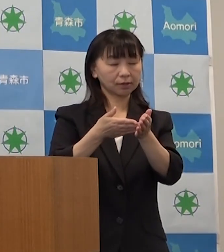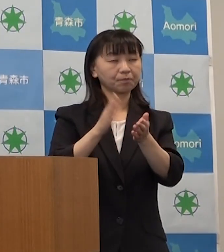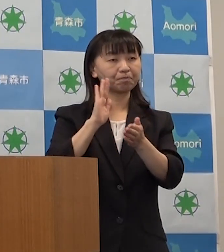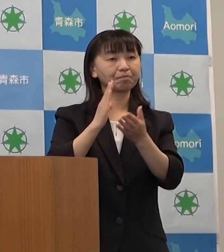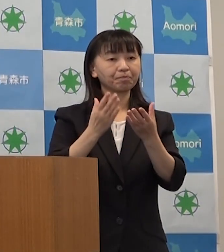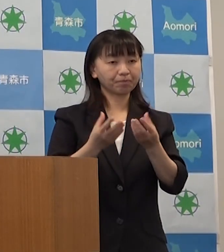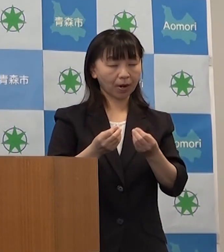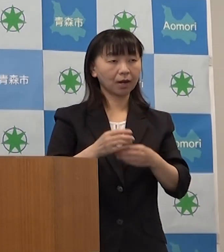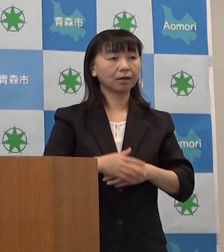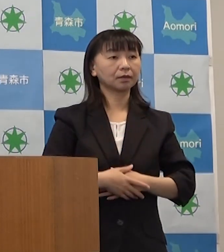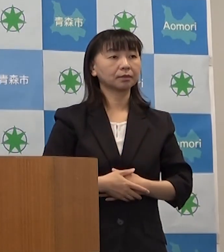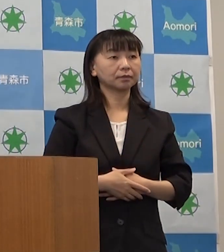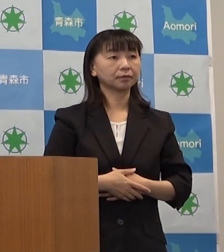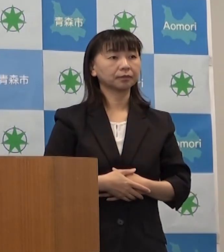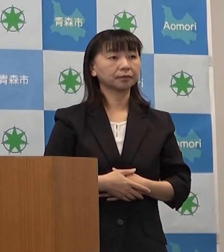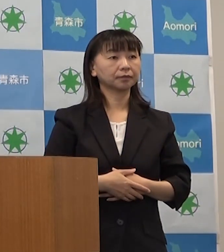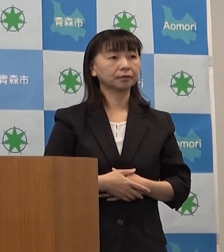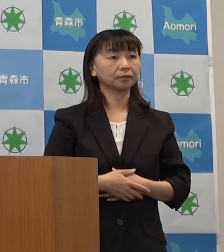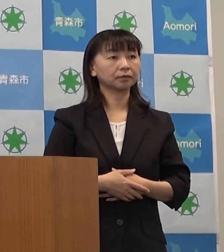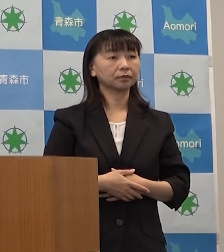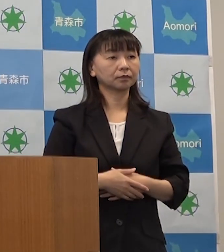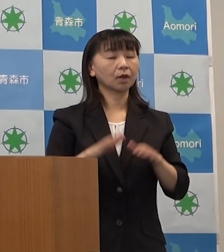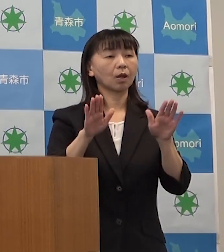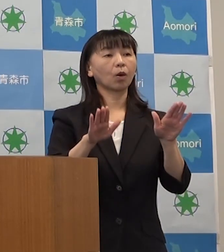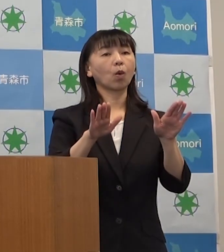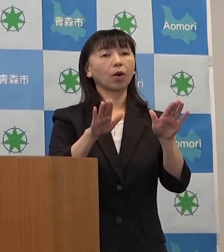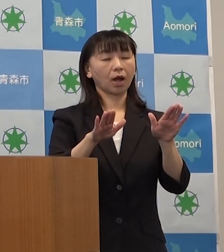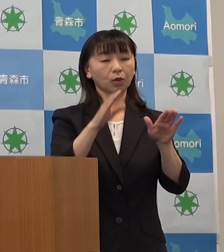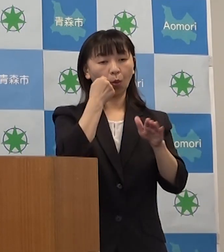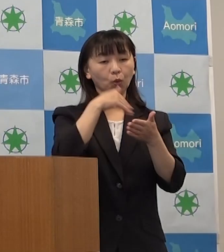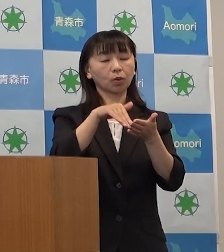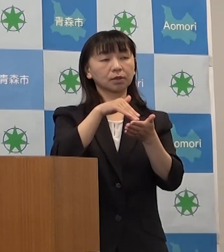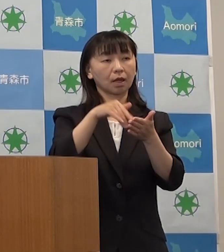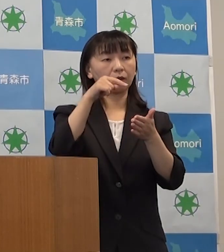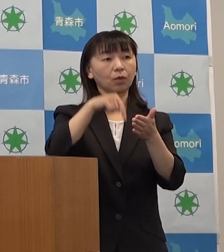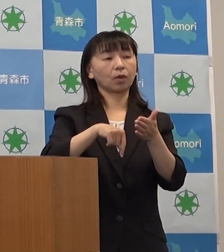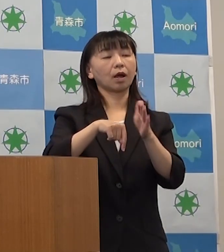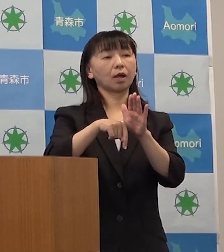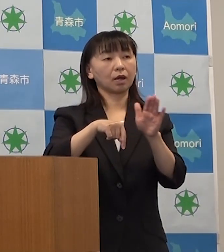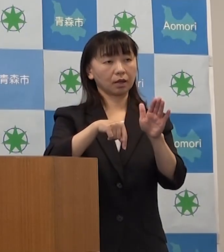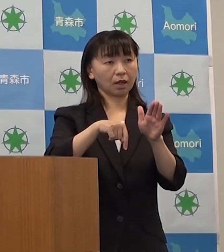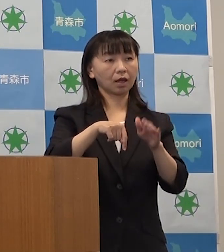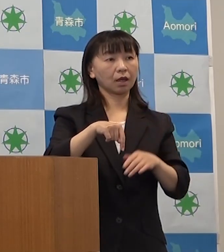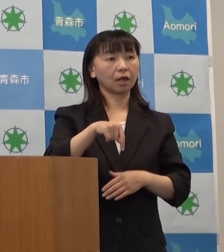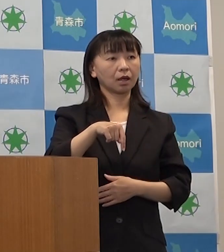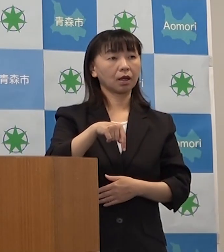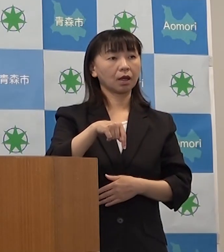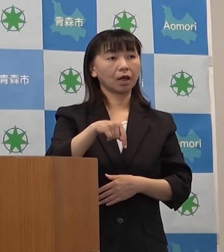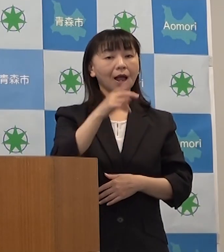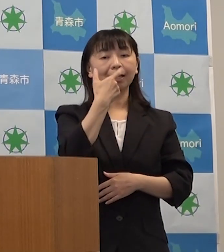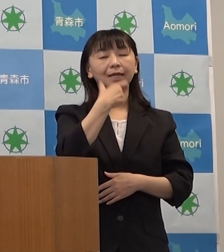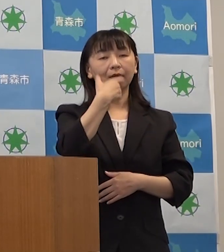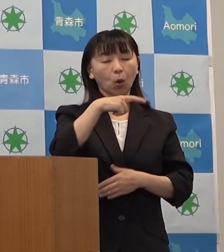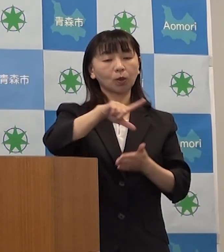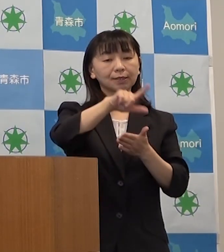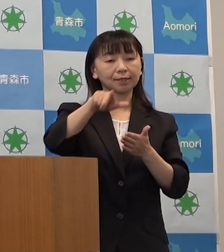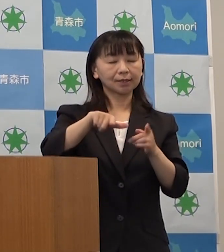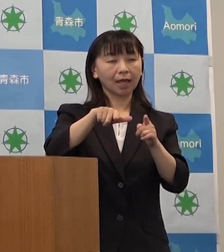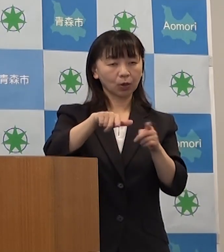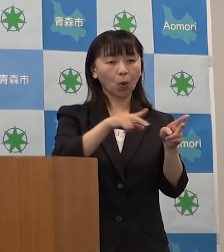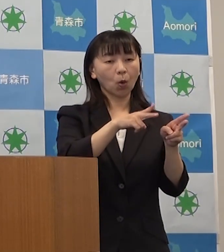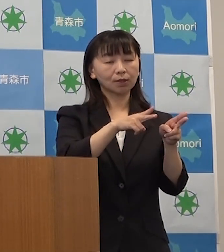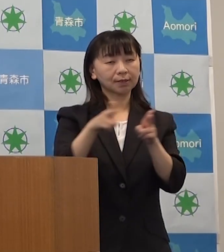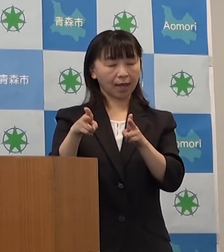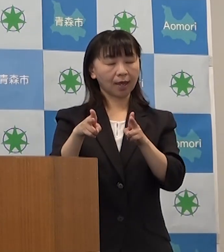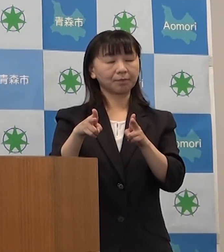ていたかと思うんですが、今回の予算の中で省力化栽培のリンゴ園地の環境整備事業だ